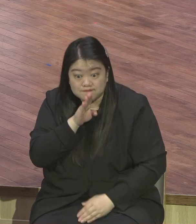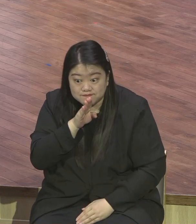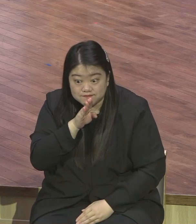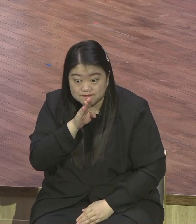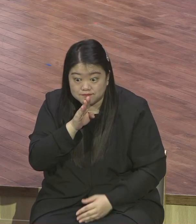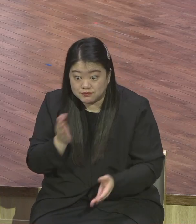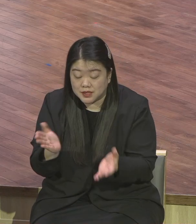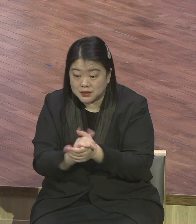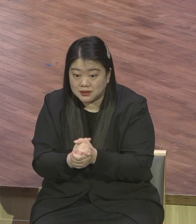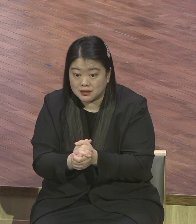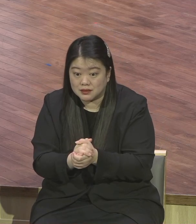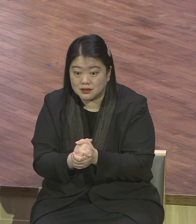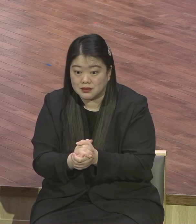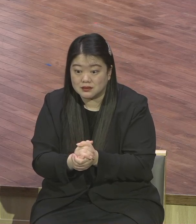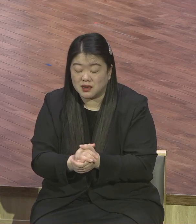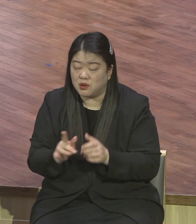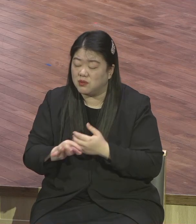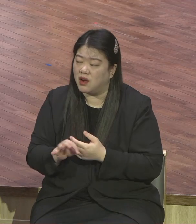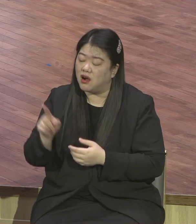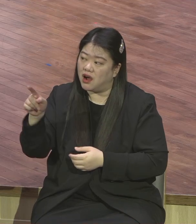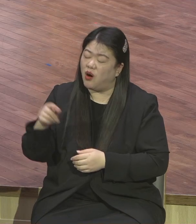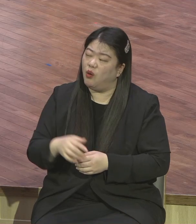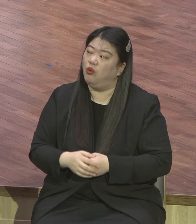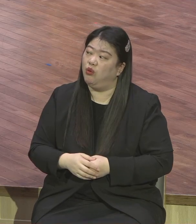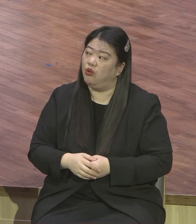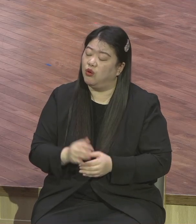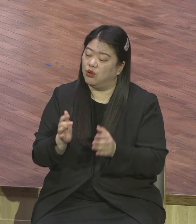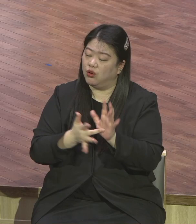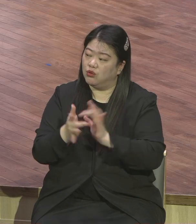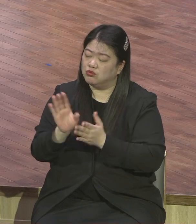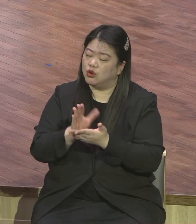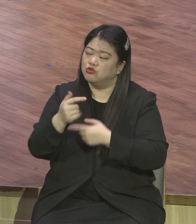다 뭐 예수가 그리스도 카대. 그건 답 안 나 사람이에요.